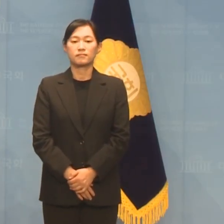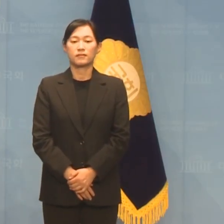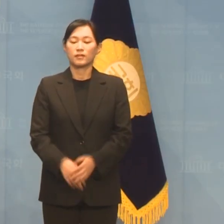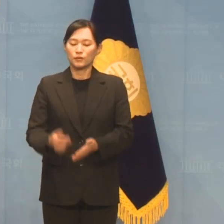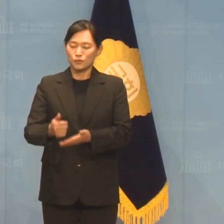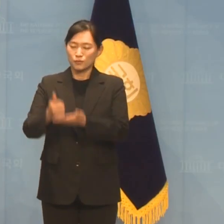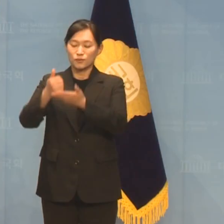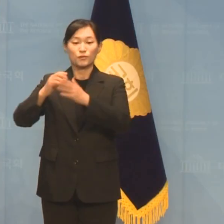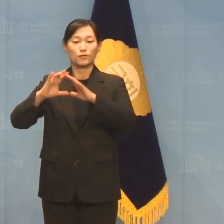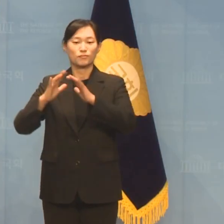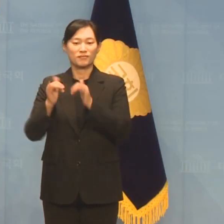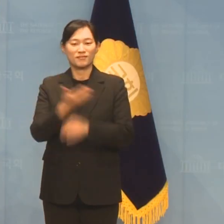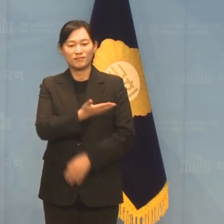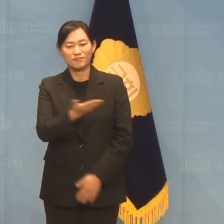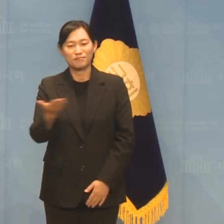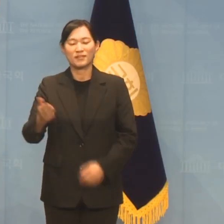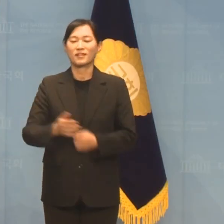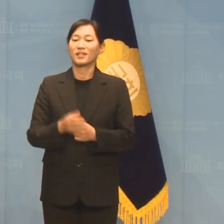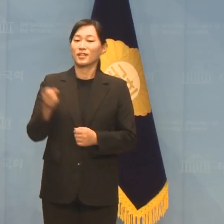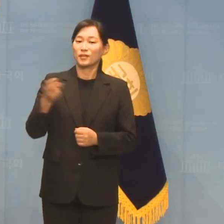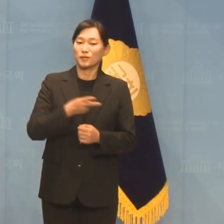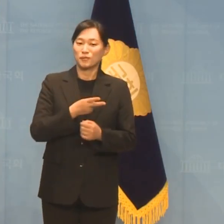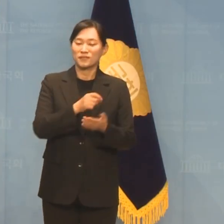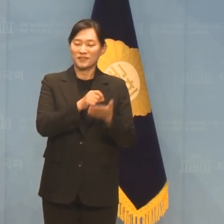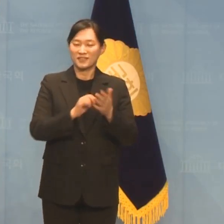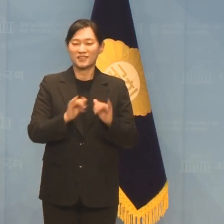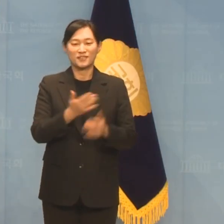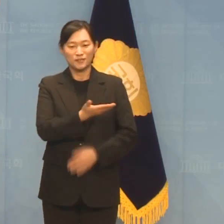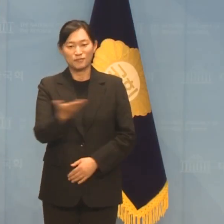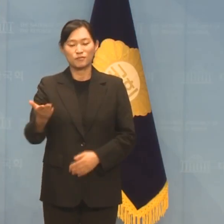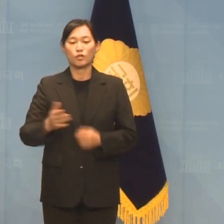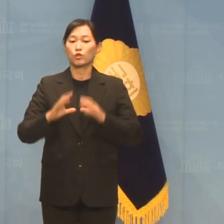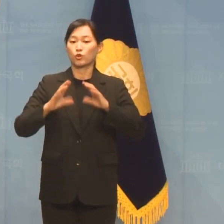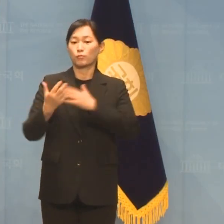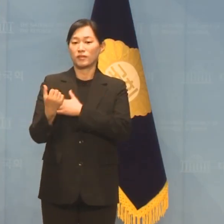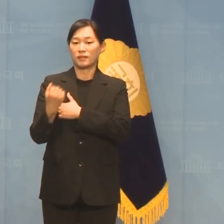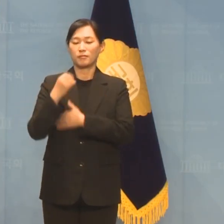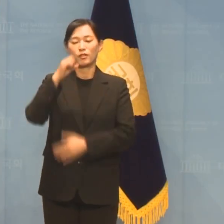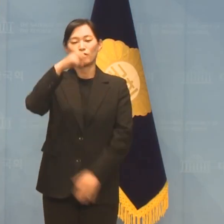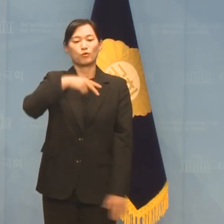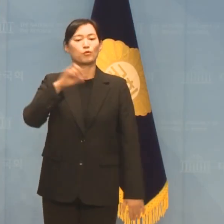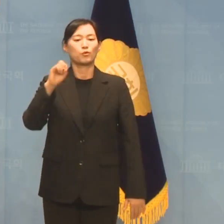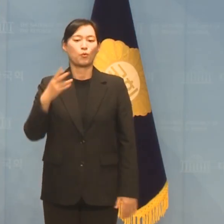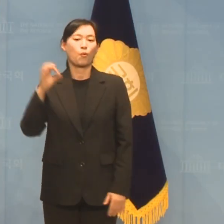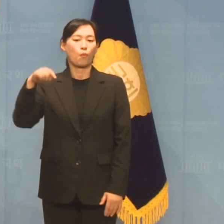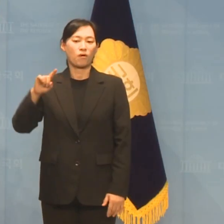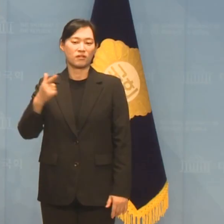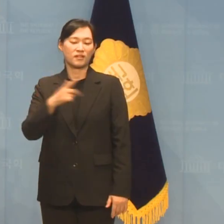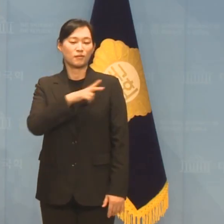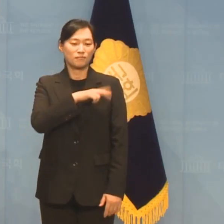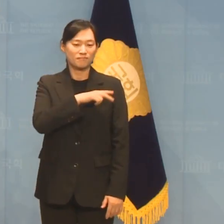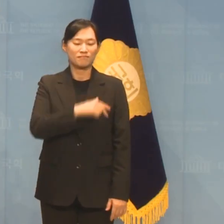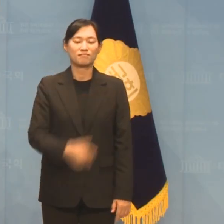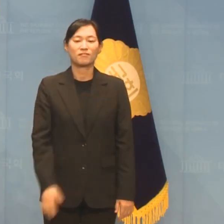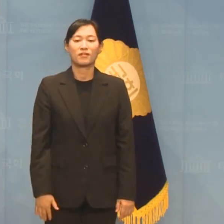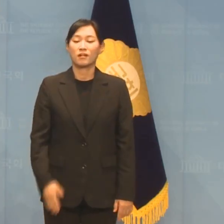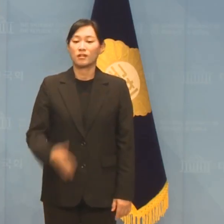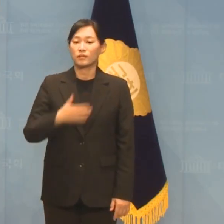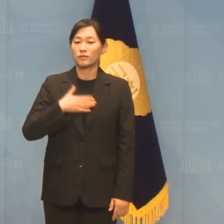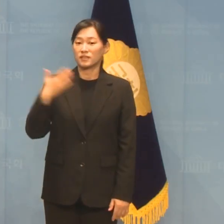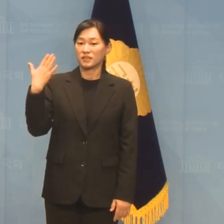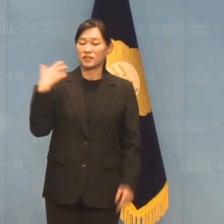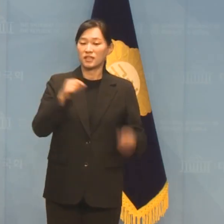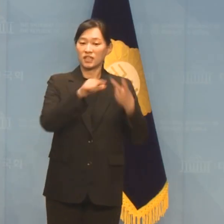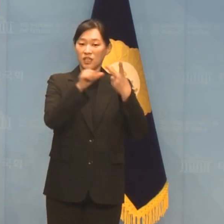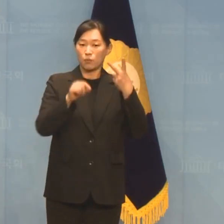존경하는 국민 여러분, 그리고 언론 여러분, 국민의힘 유용원 의원입니다. 저는 지난